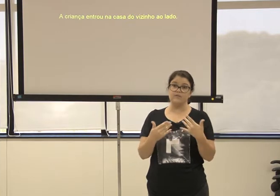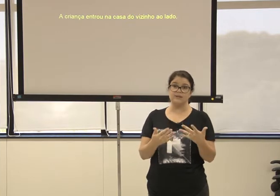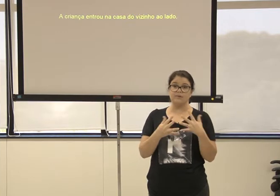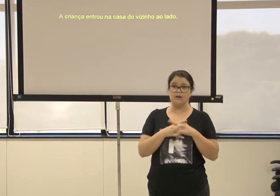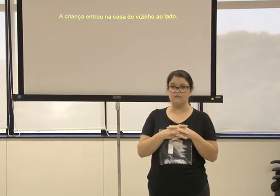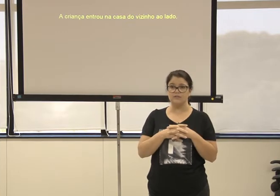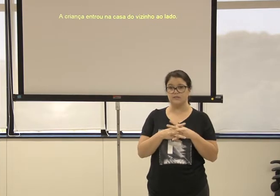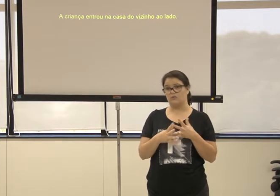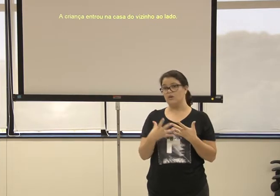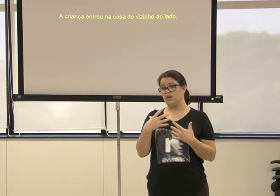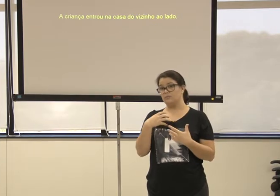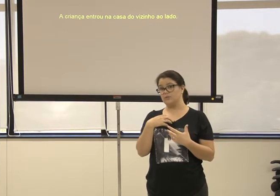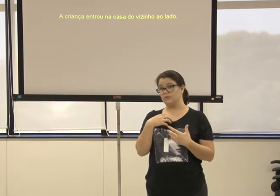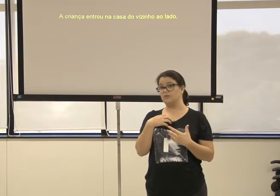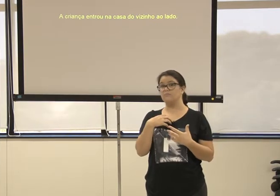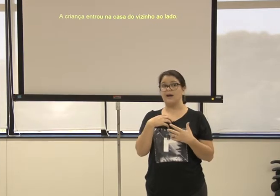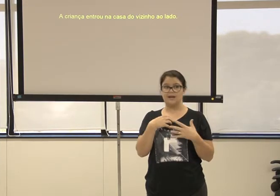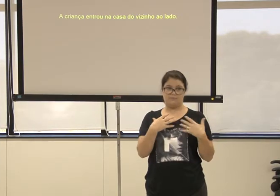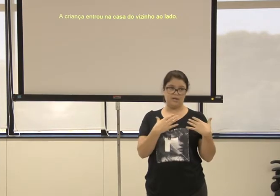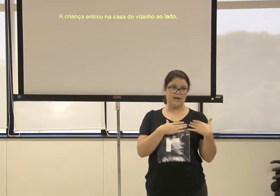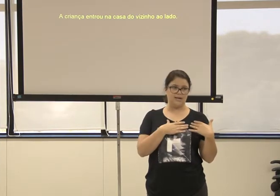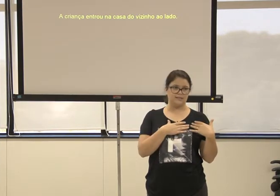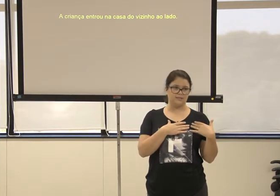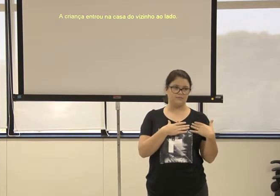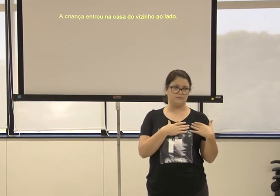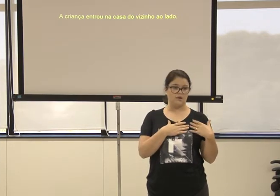saber que é o vizinho? Eu preciso marcar a minha casa.